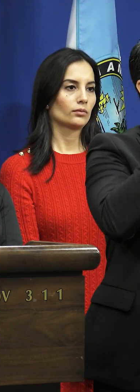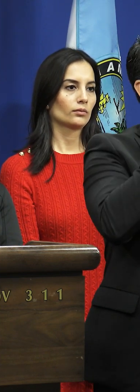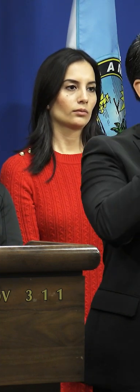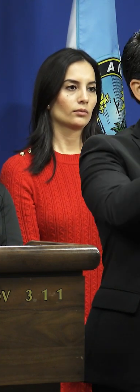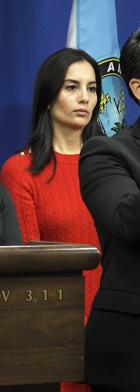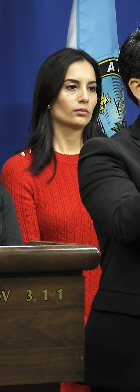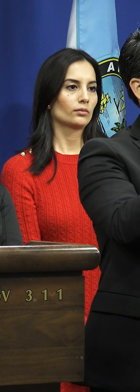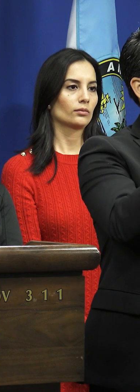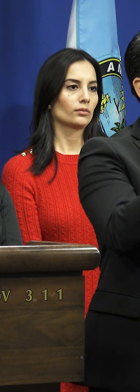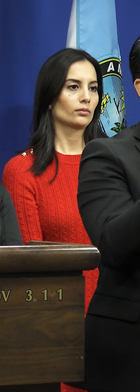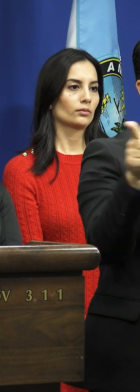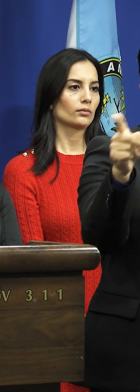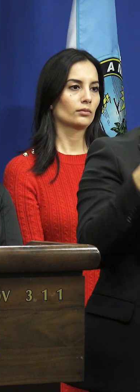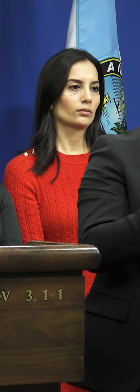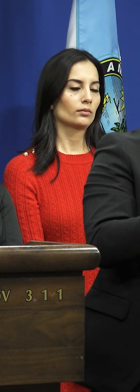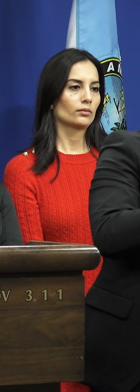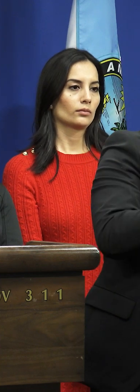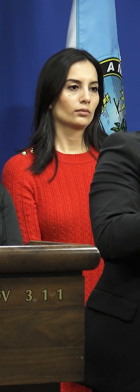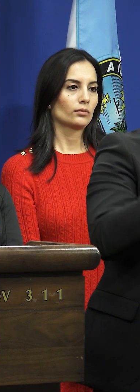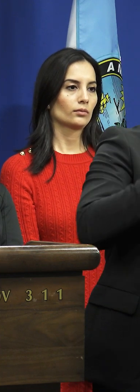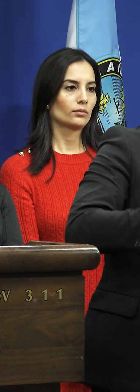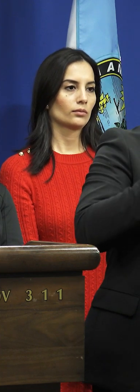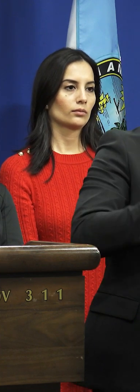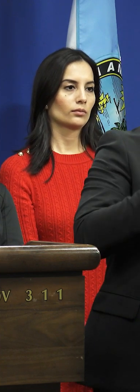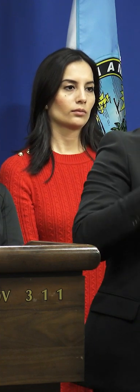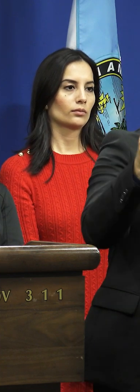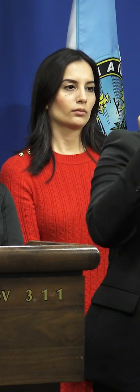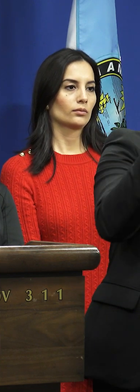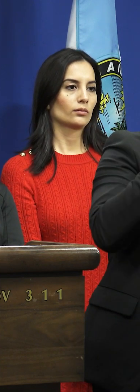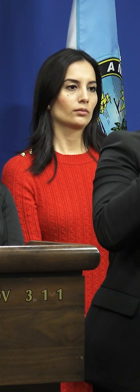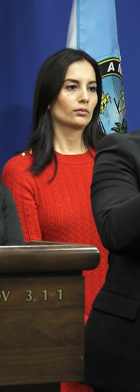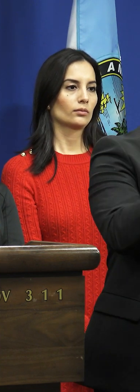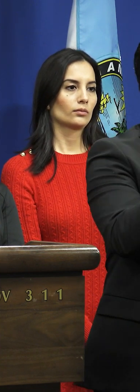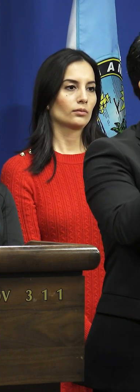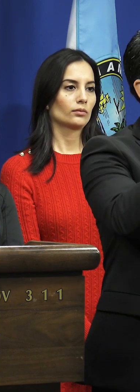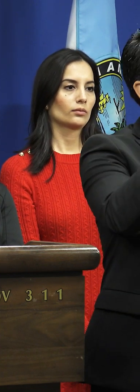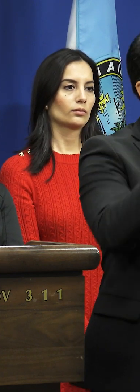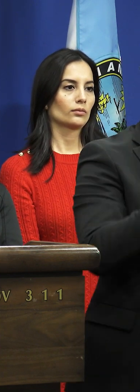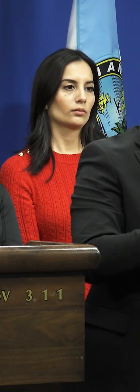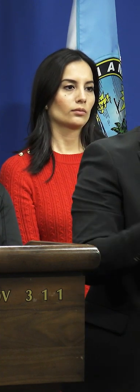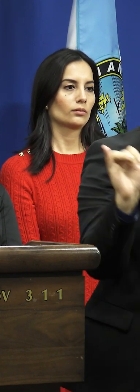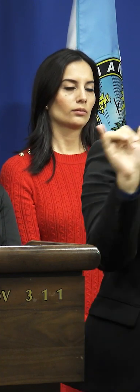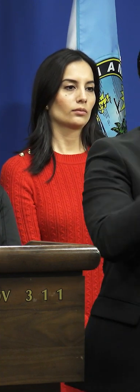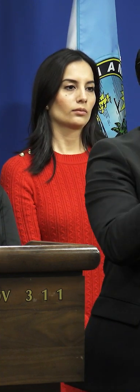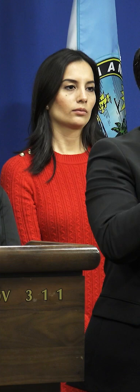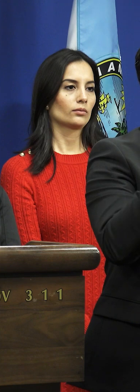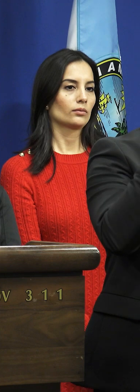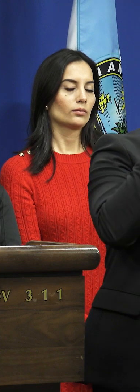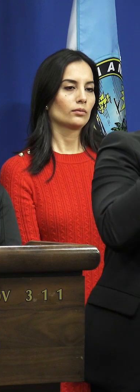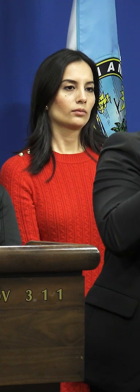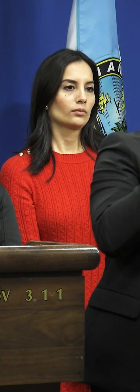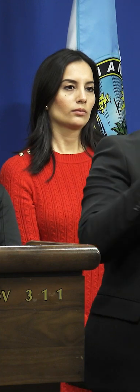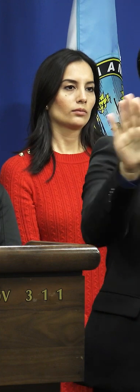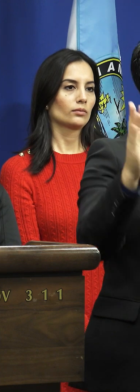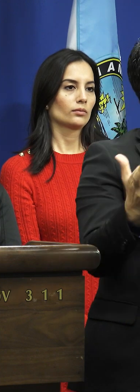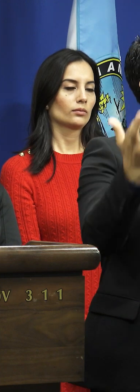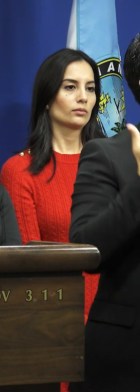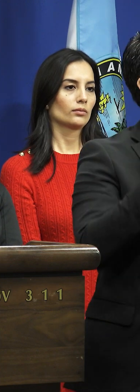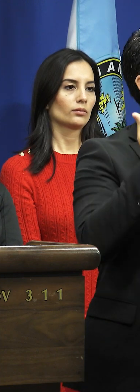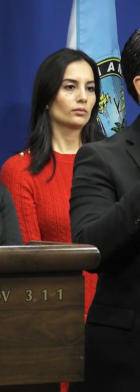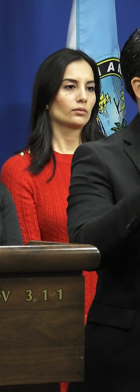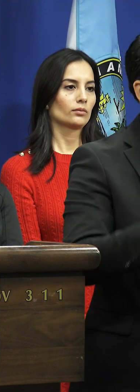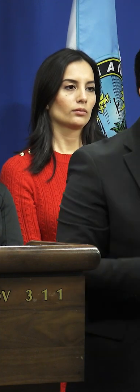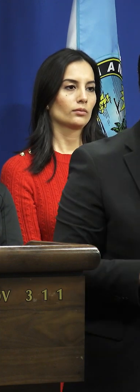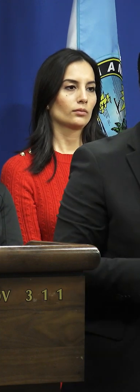para revisar los últimos informes de la EPA y proporcionar las recomendaciones necesarias.